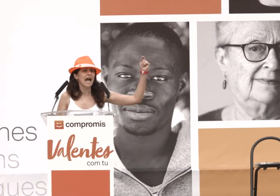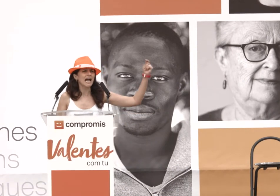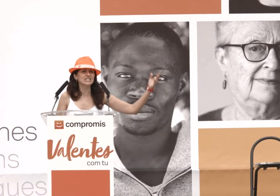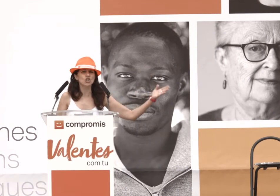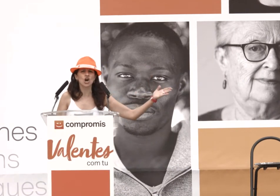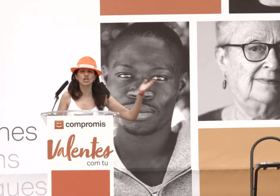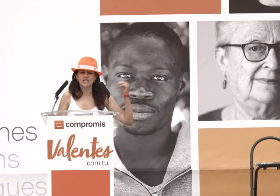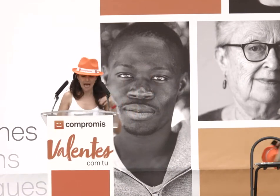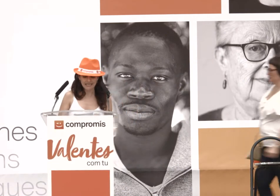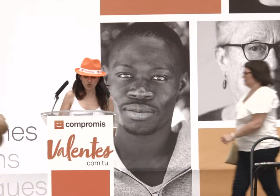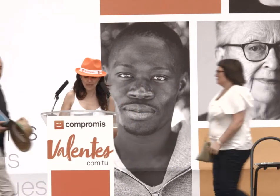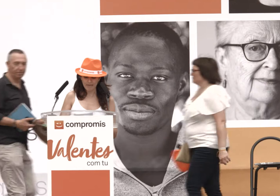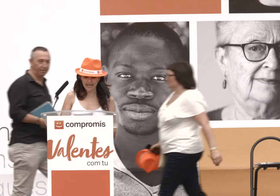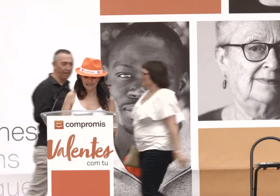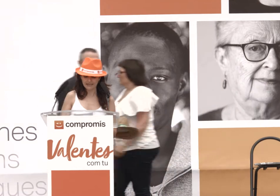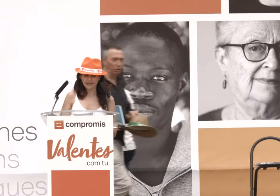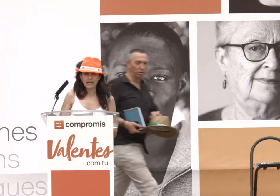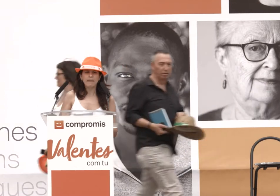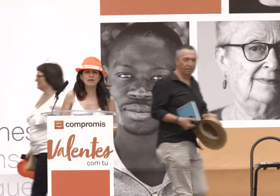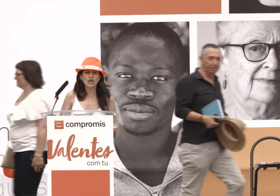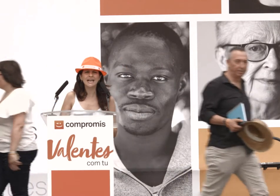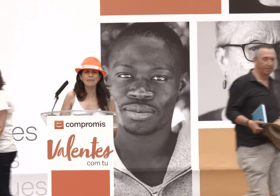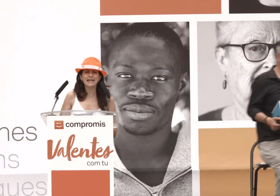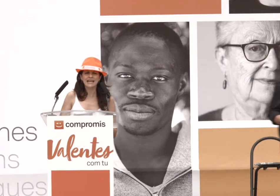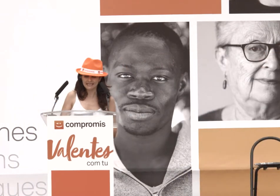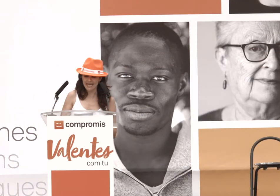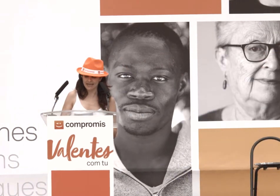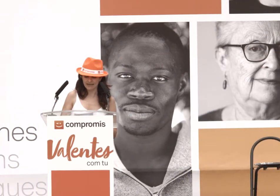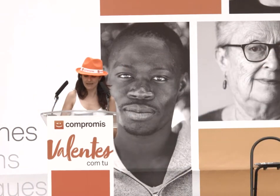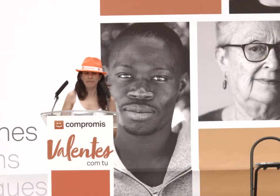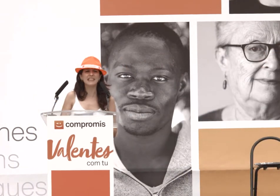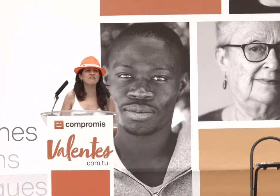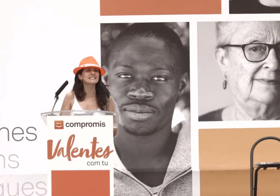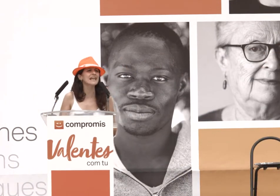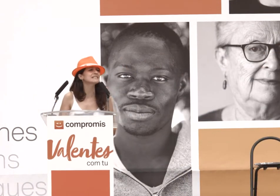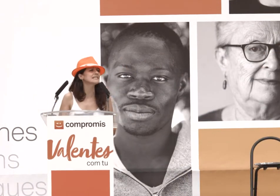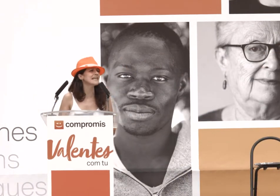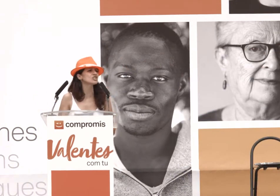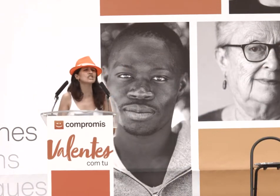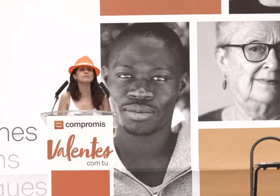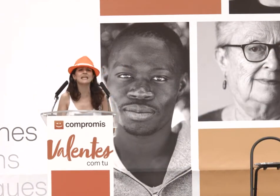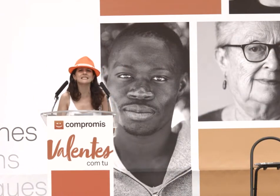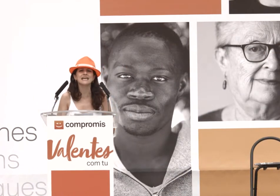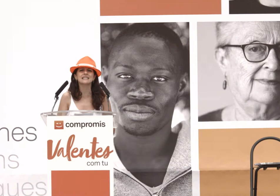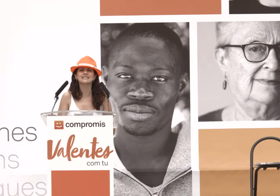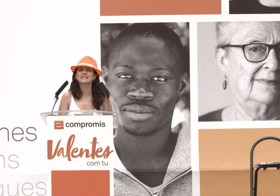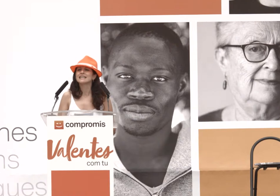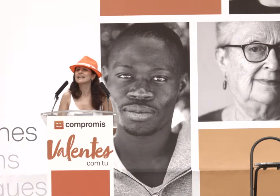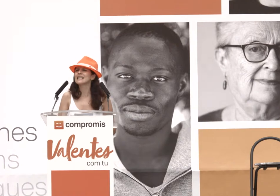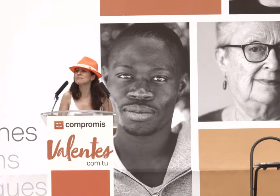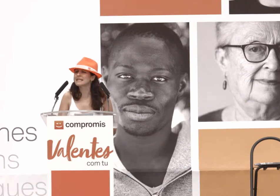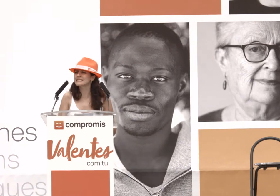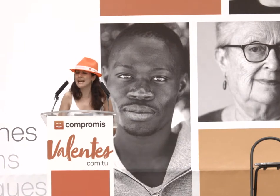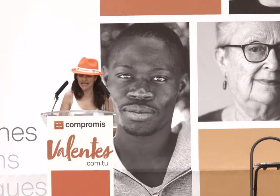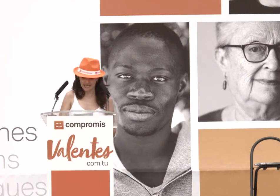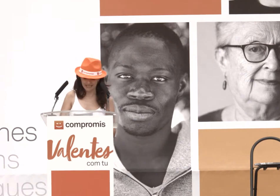Consell, a les Corts, als ajuntaments, per millorar la vida de la gent, per defensar els interessos dels valencians i